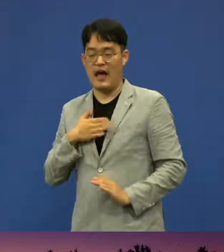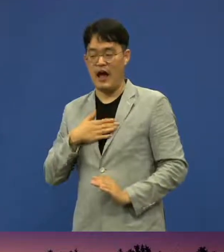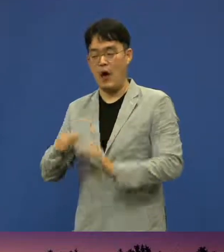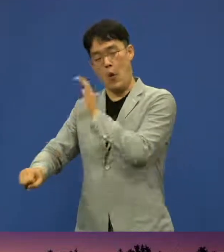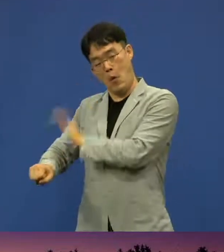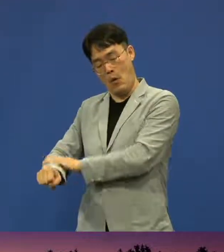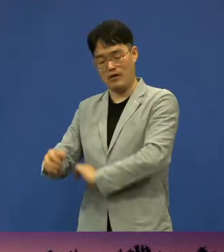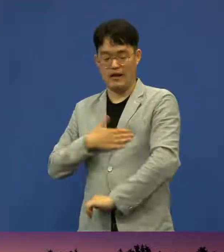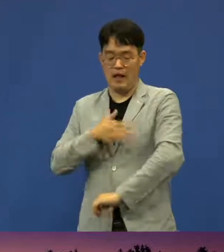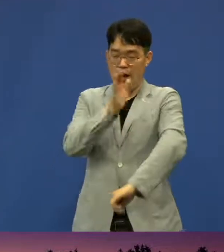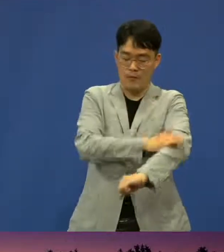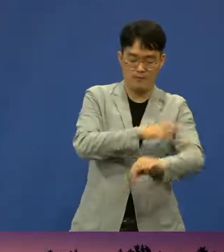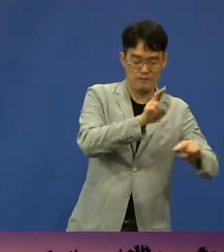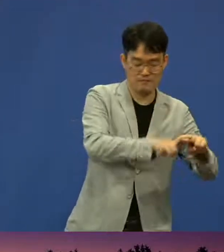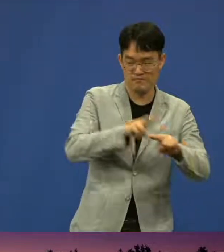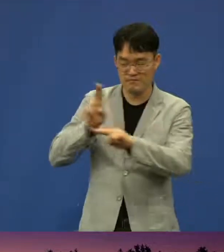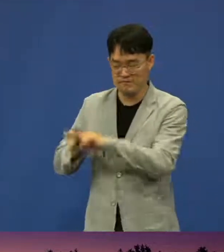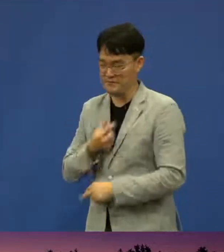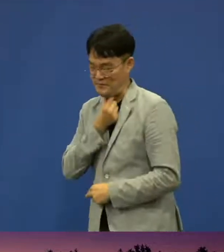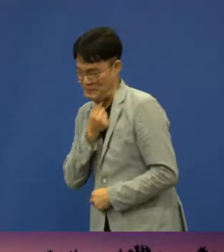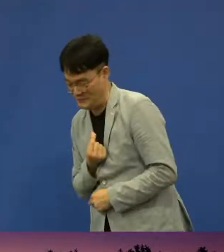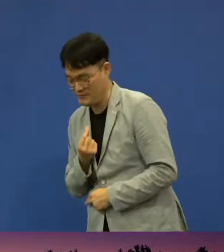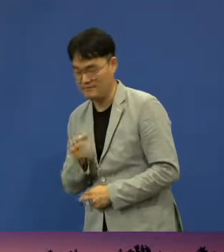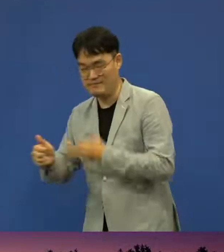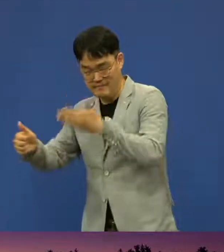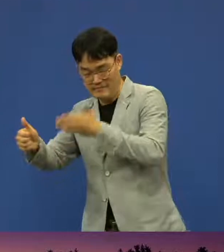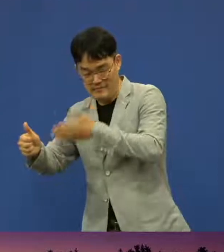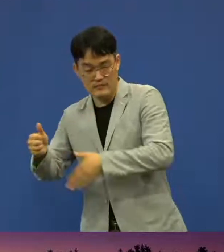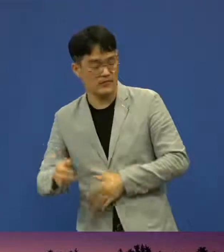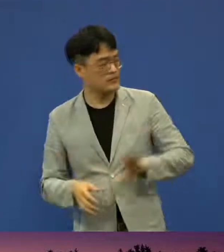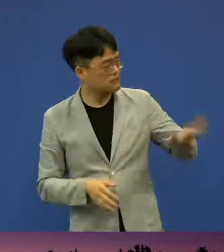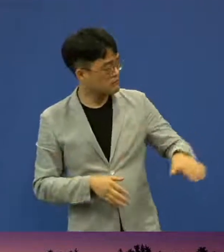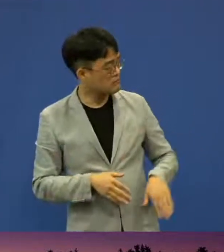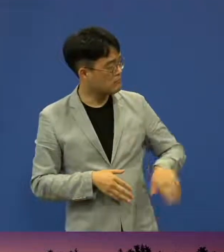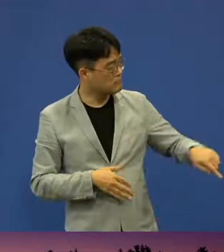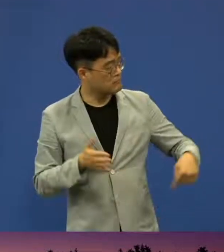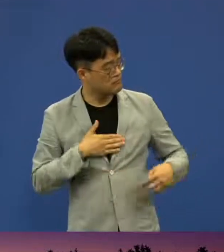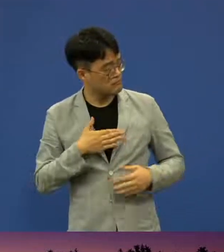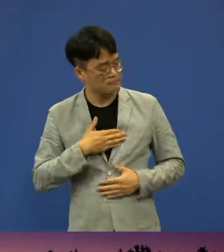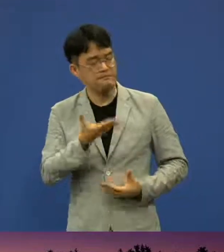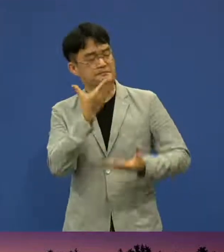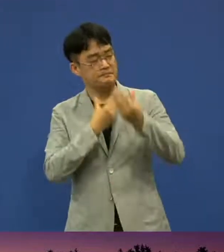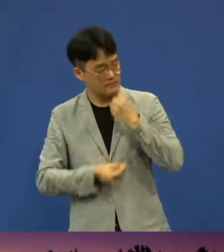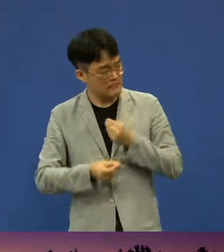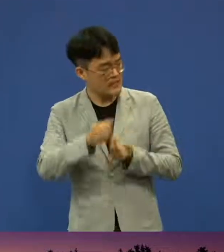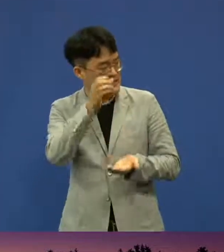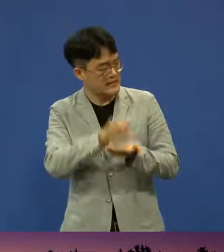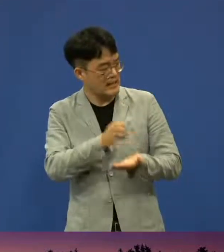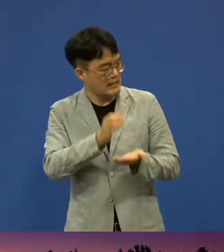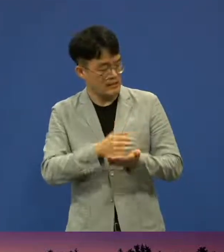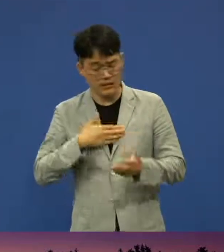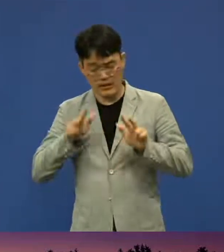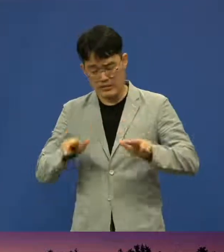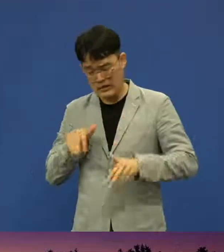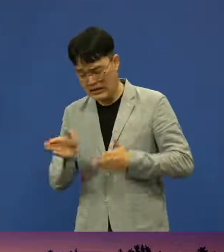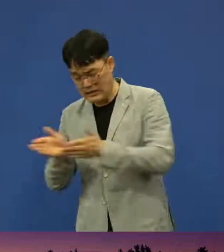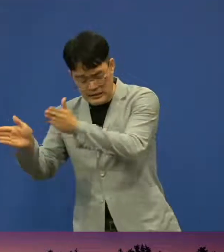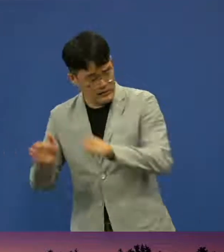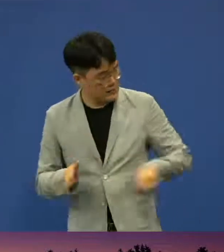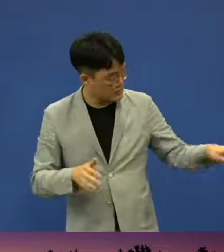이렇게 말씀하십니다. 너희들은 내가 마시려고 하는 잔이 무엇인지 모른다. 지금 너희들은 내가 가는 길이